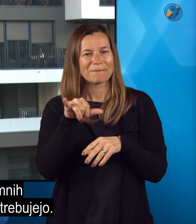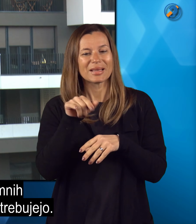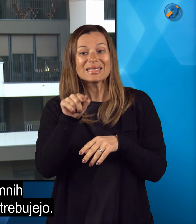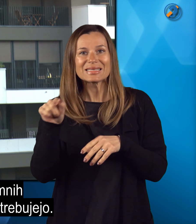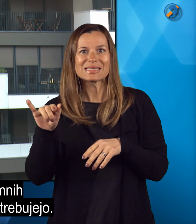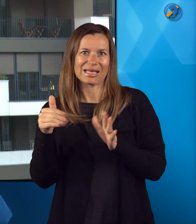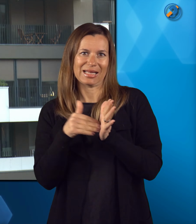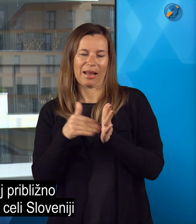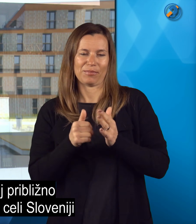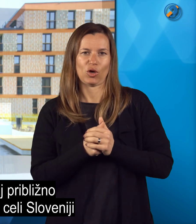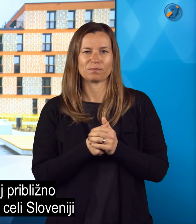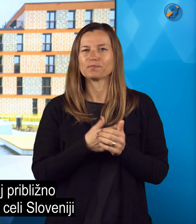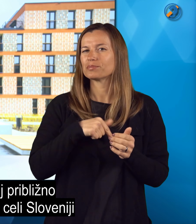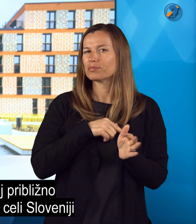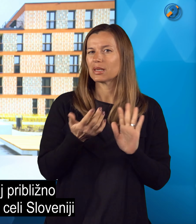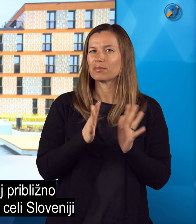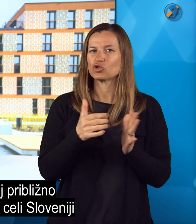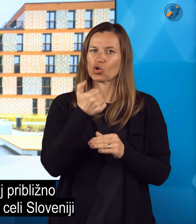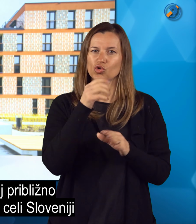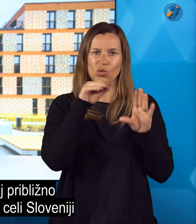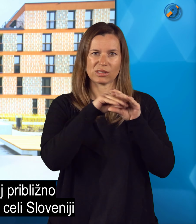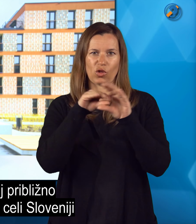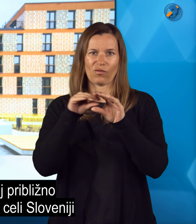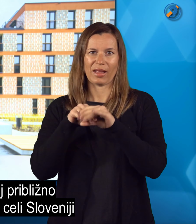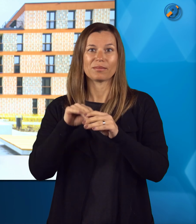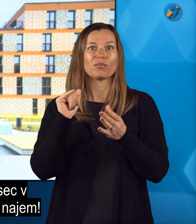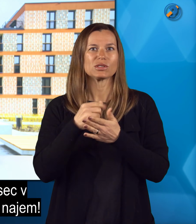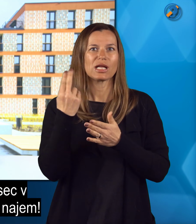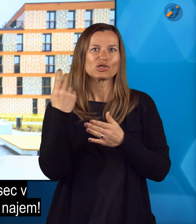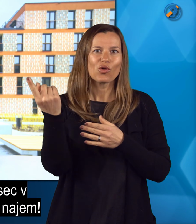jih rabijo. Mi imamo zdaj približno 100 stanovanj po celi